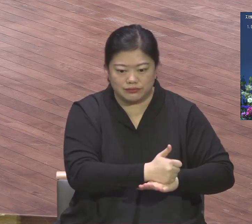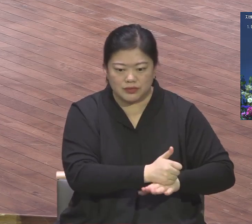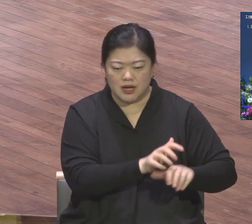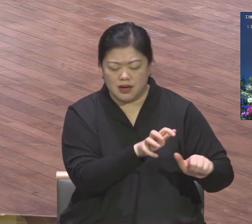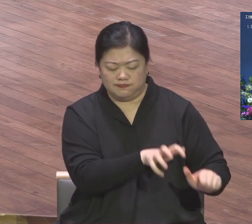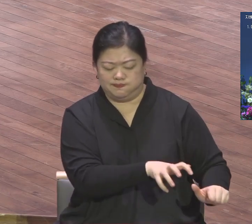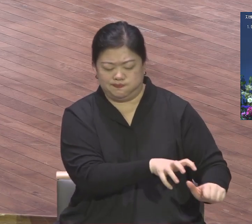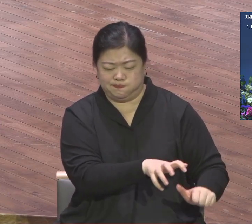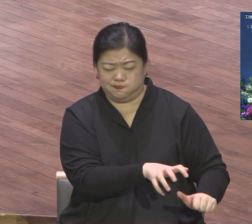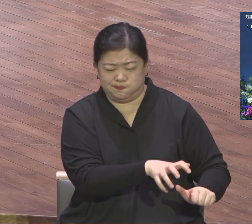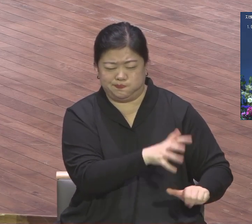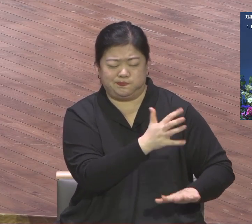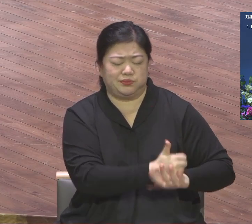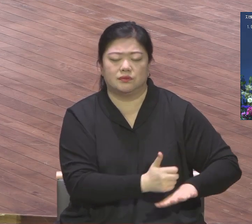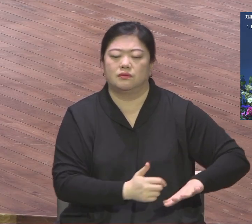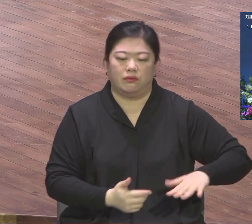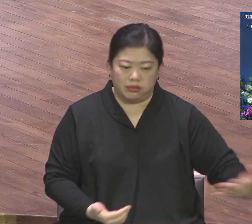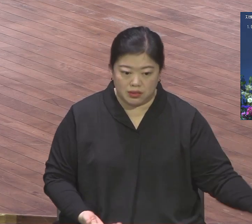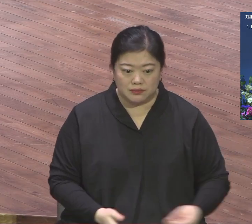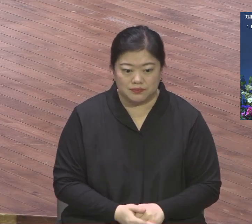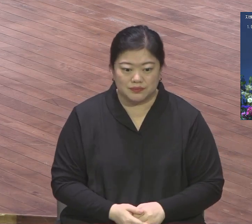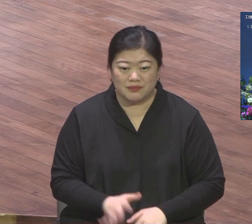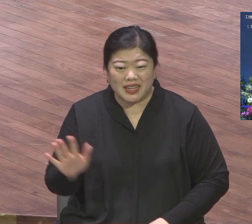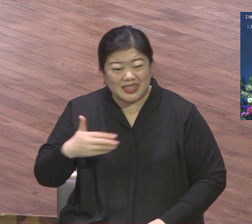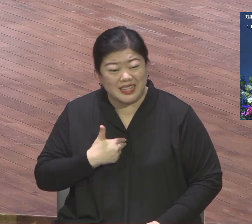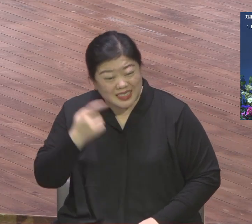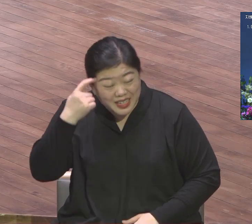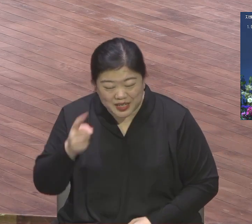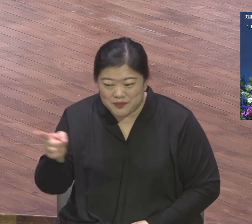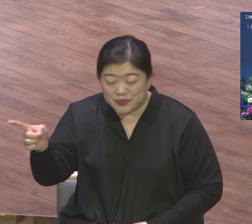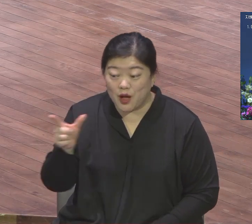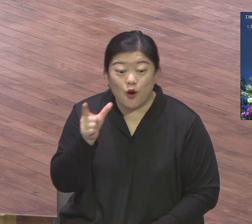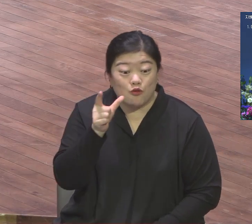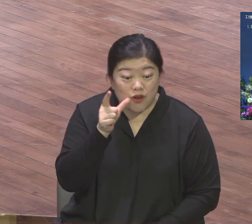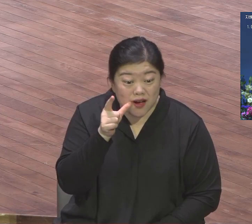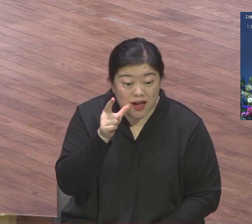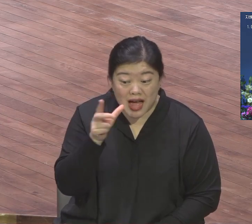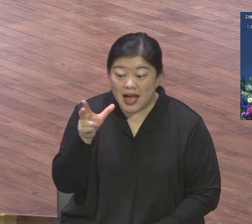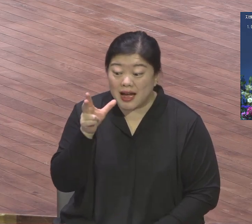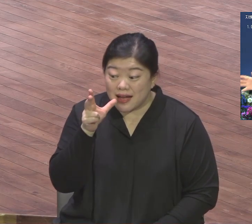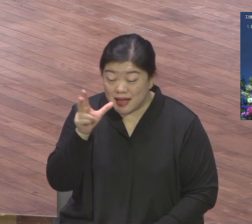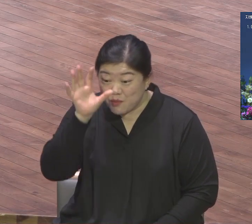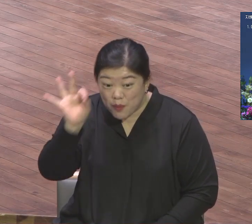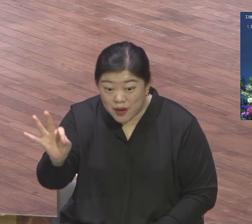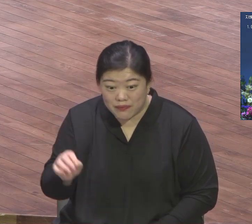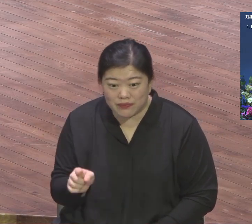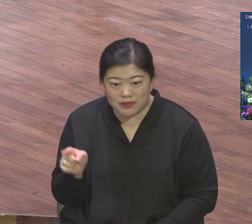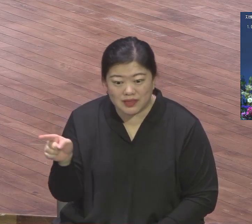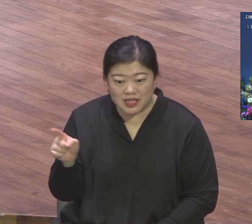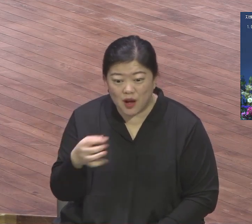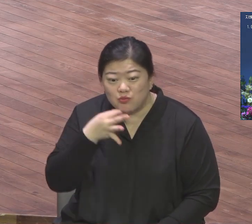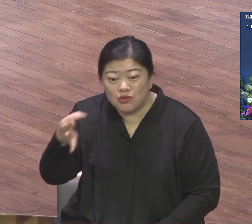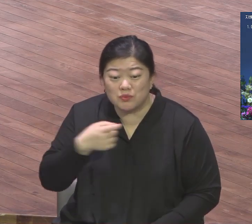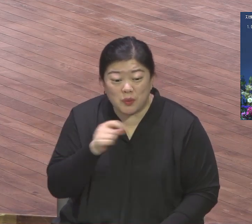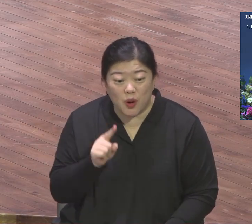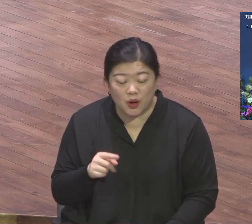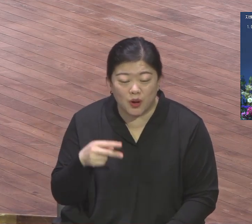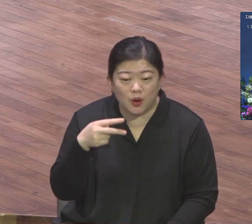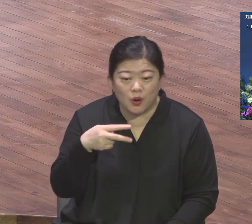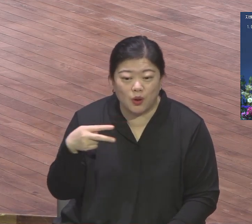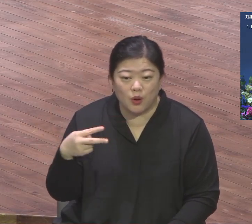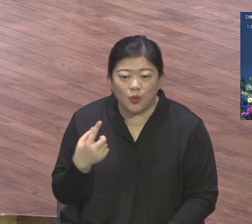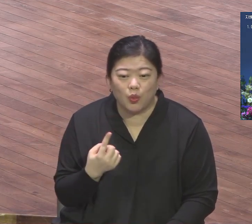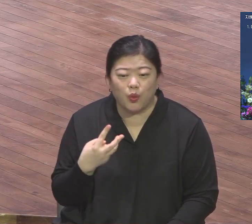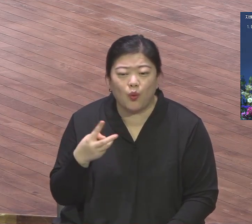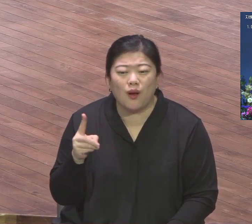또라이입니다, 또라이. 요소 갈렙 저거 눈으로 볼 때 12명 중에 10명이 뭐 메뚜기라 하는데 두 명이